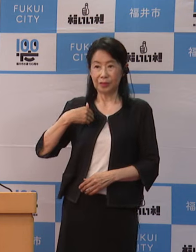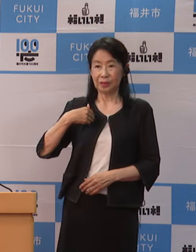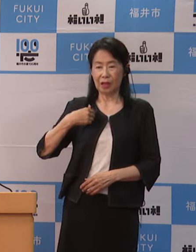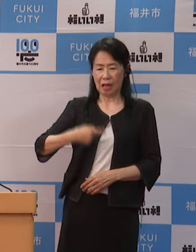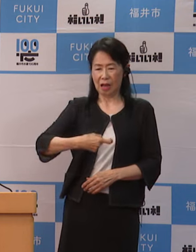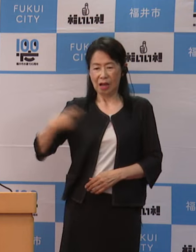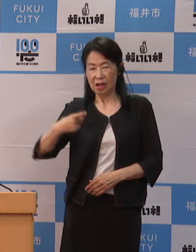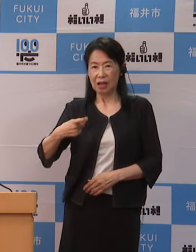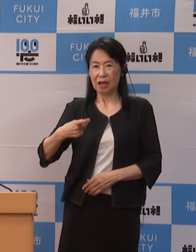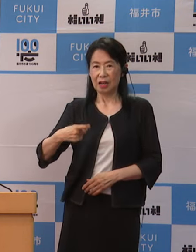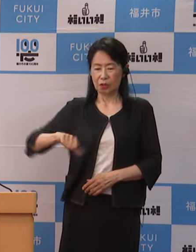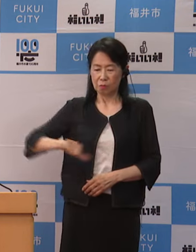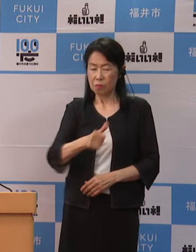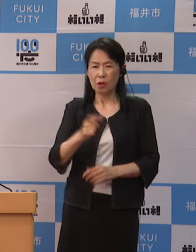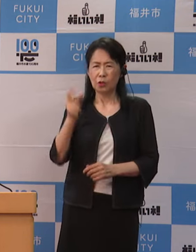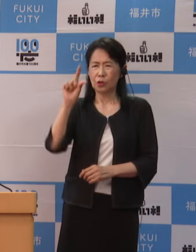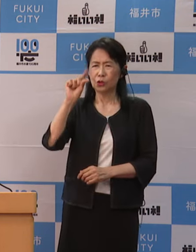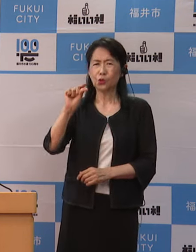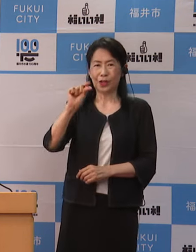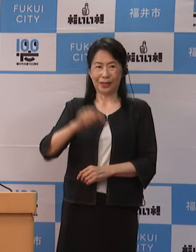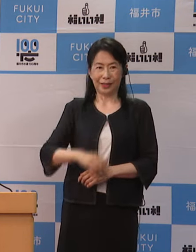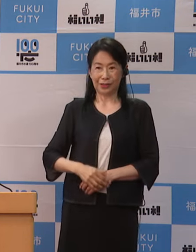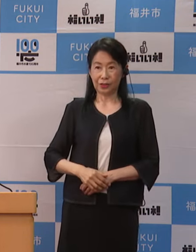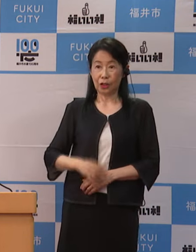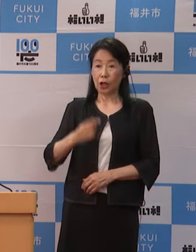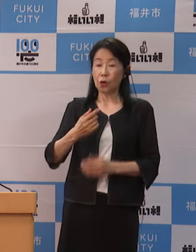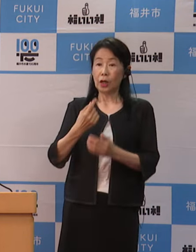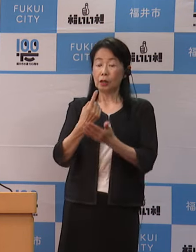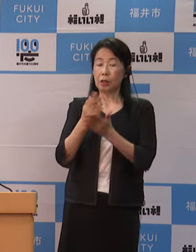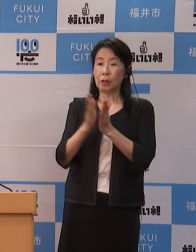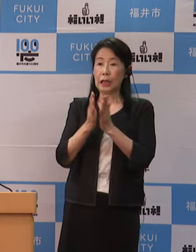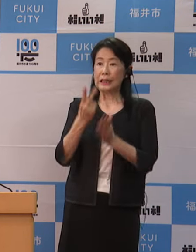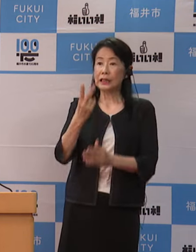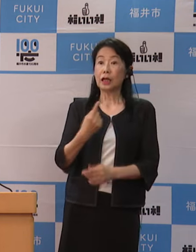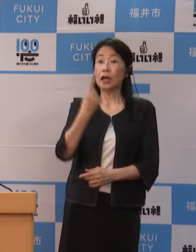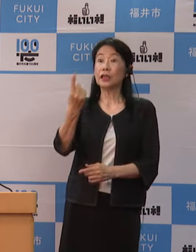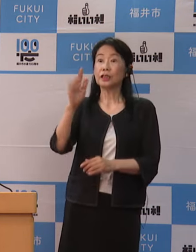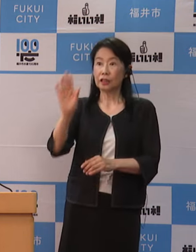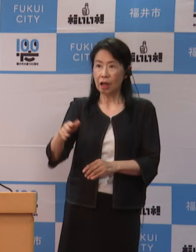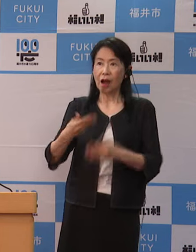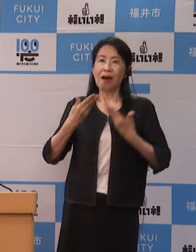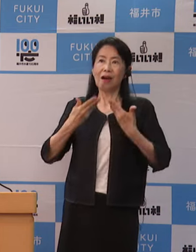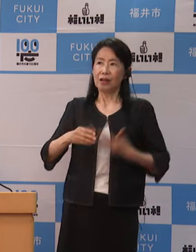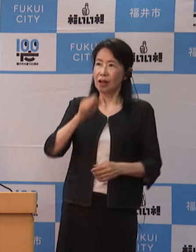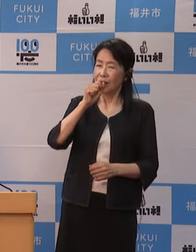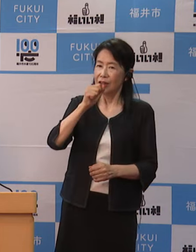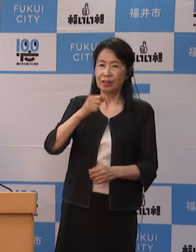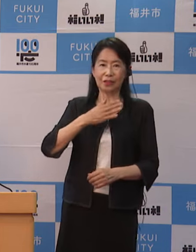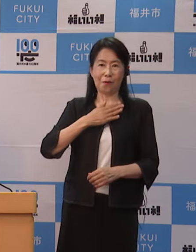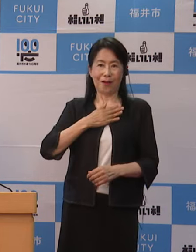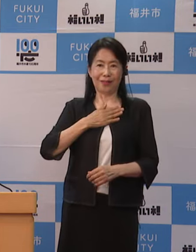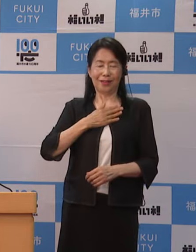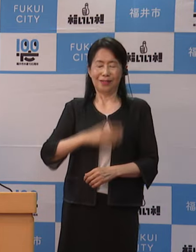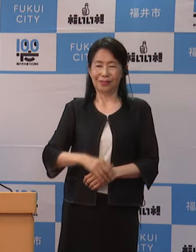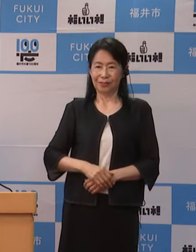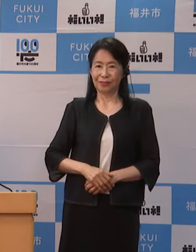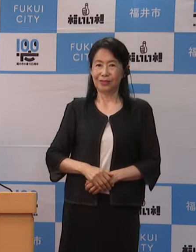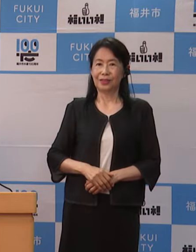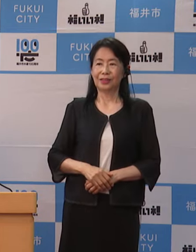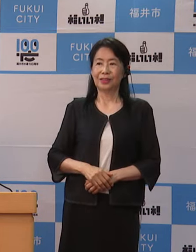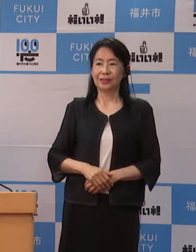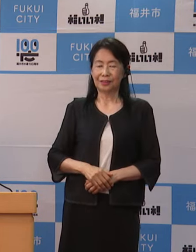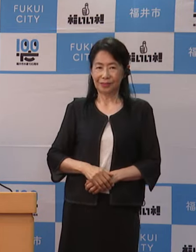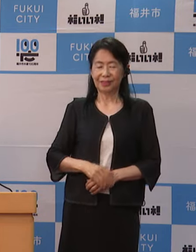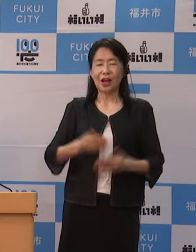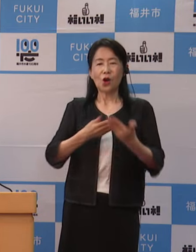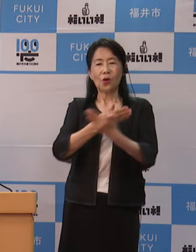当に犯罪も少なくて、私はこれ2回行って2回とも感じたの肌で、それはすごくお